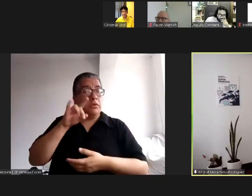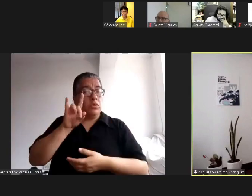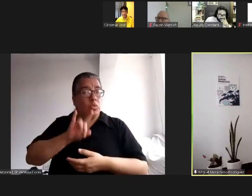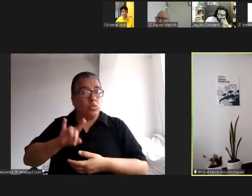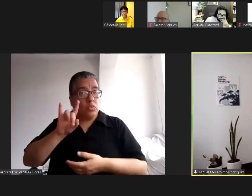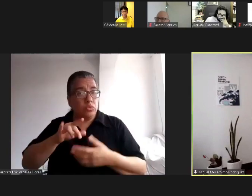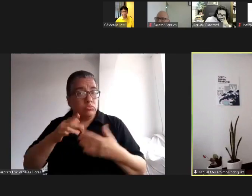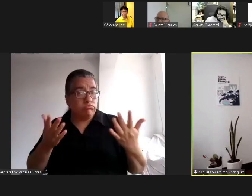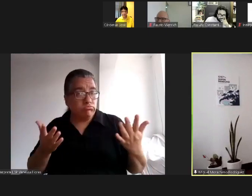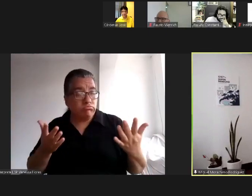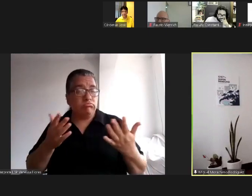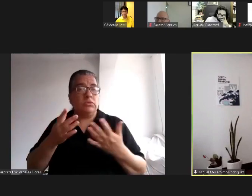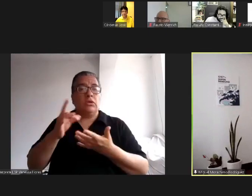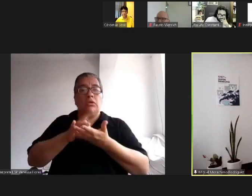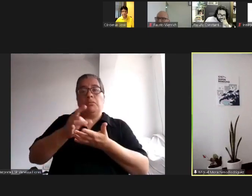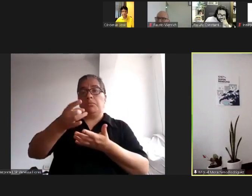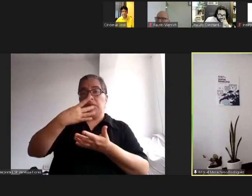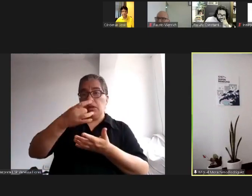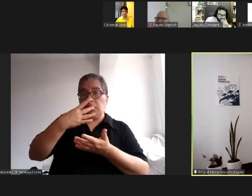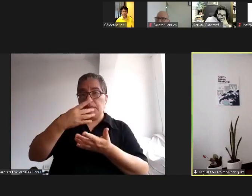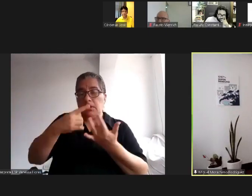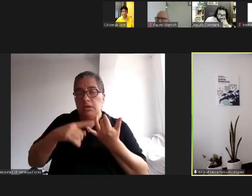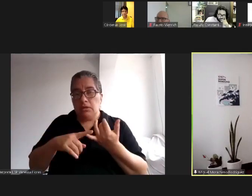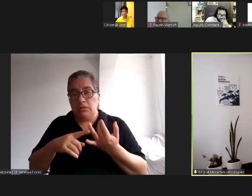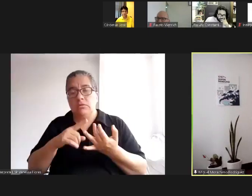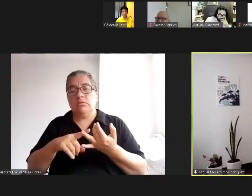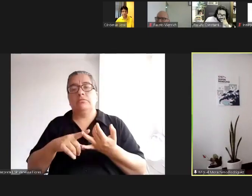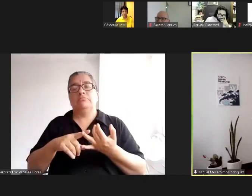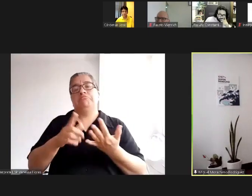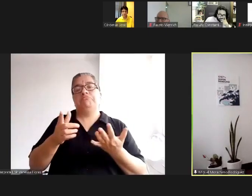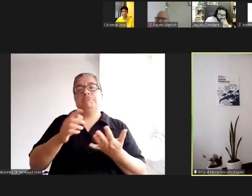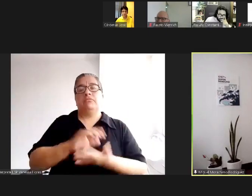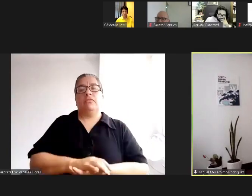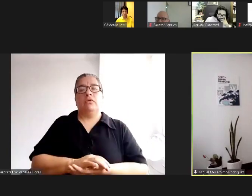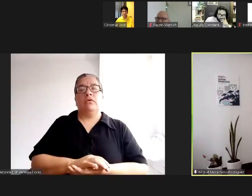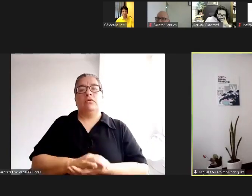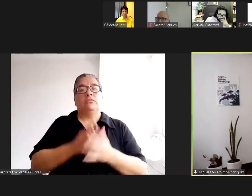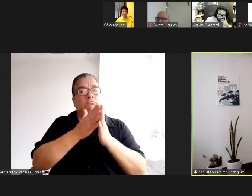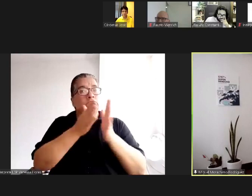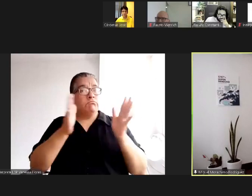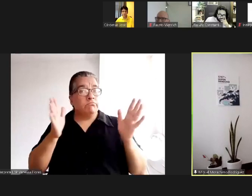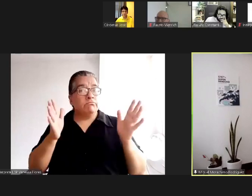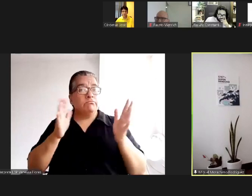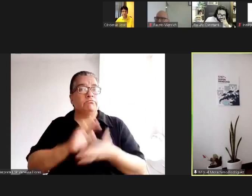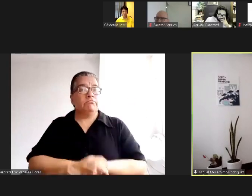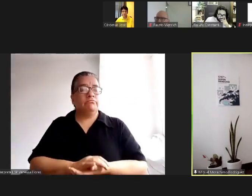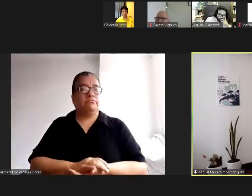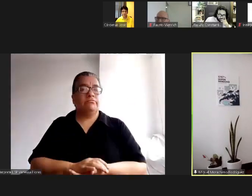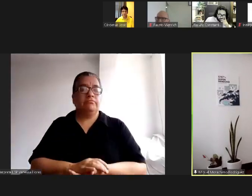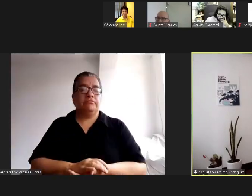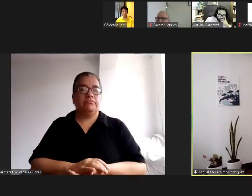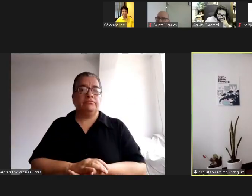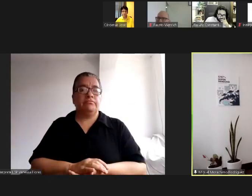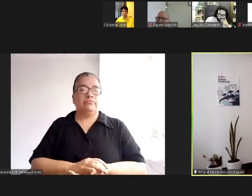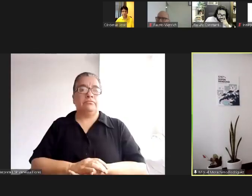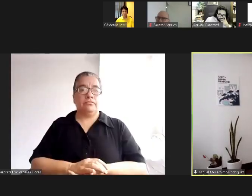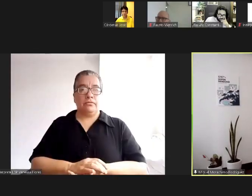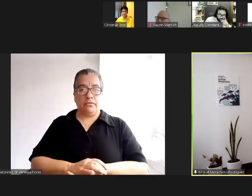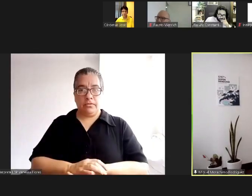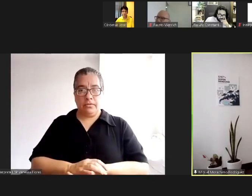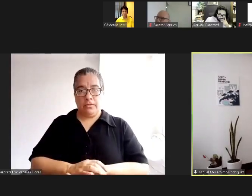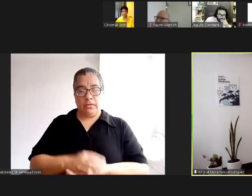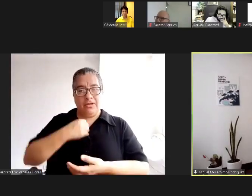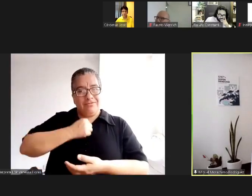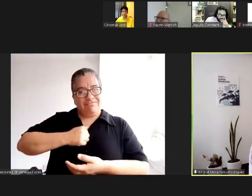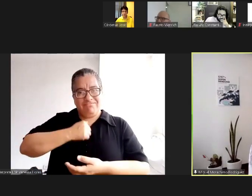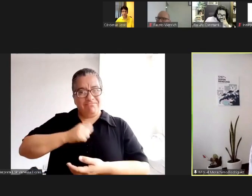para medicamentos, etcétera. Ahí existe un muy rico entorno que lamentablemente no se